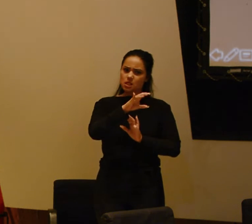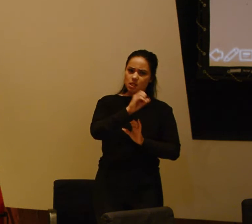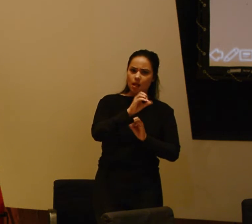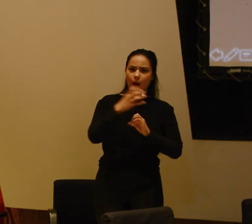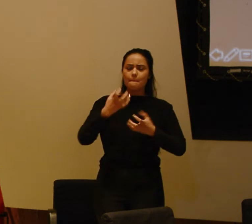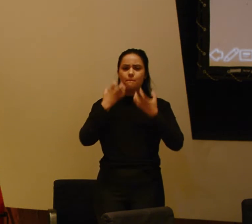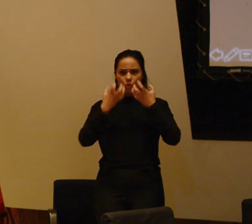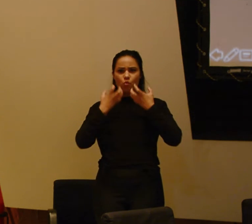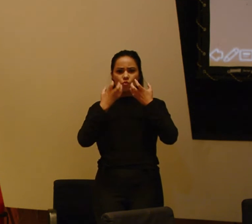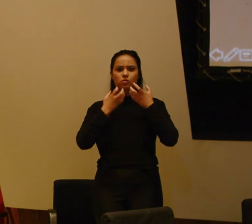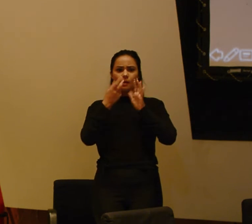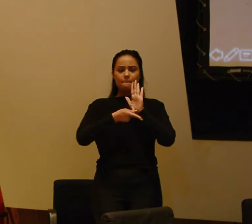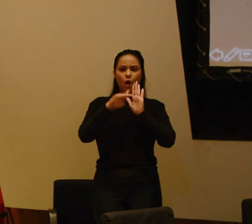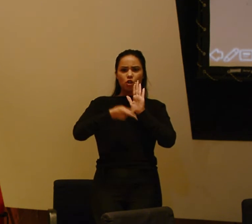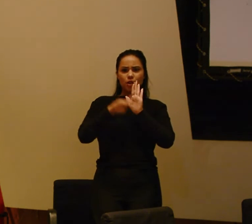o maior projeto